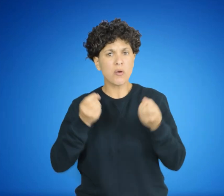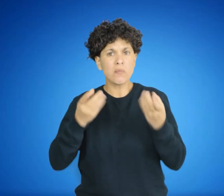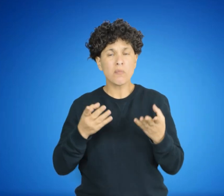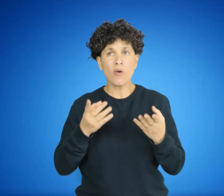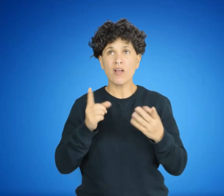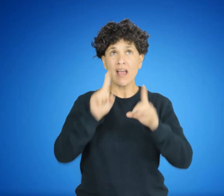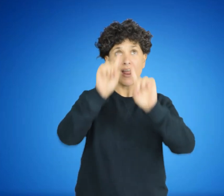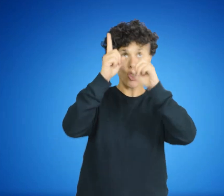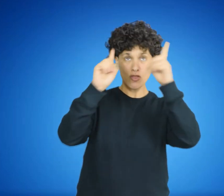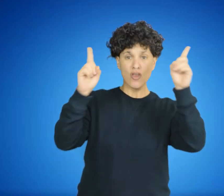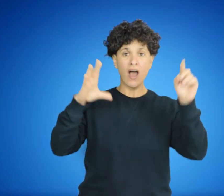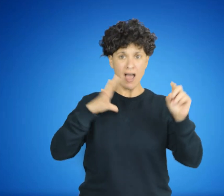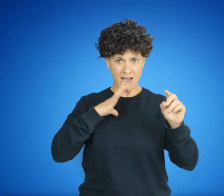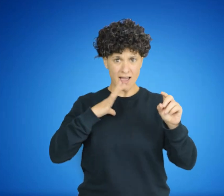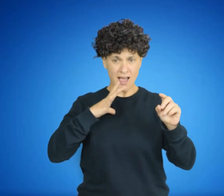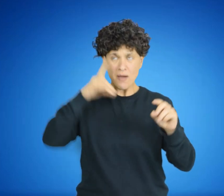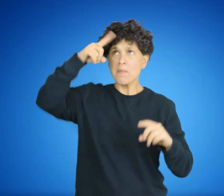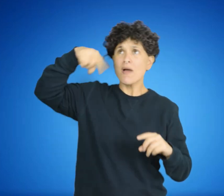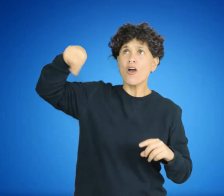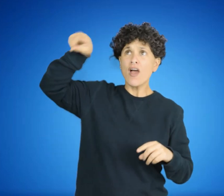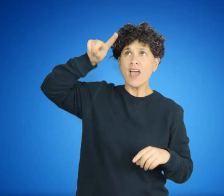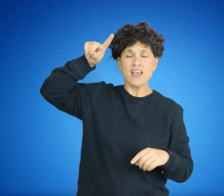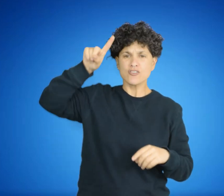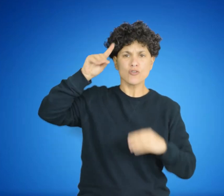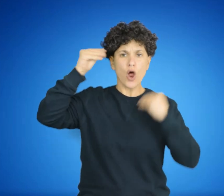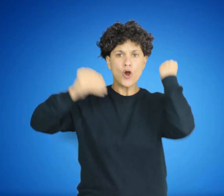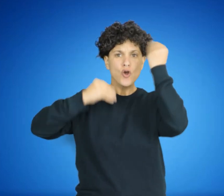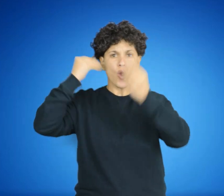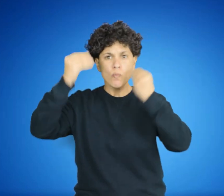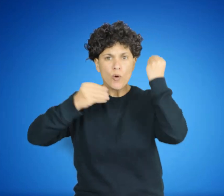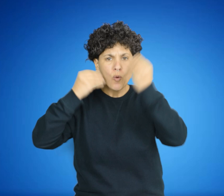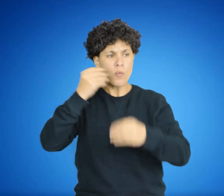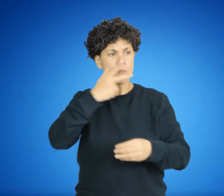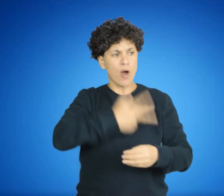Aunque existen no están preocupados por los asuntos mundanos